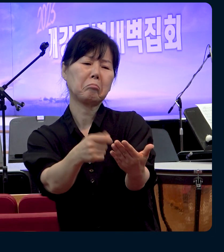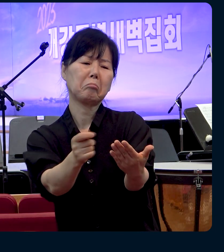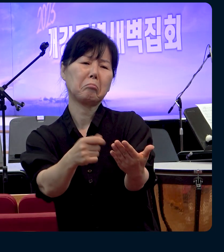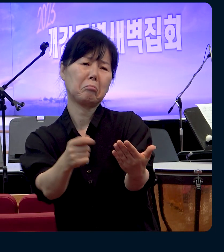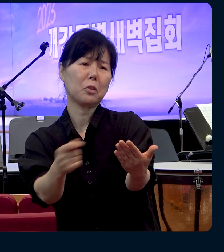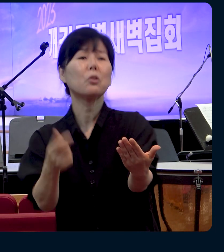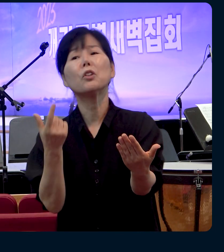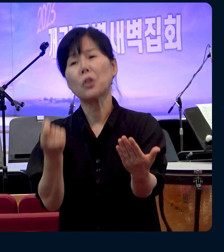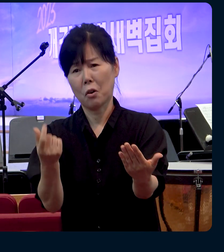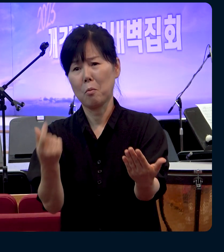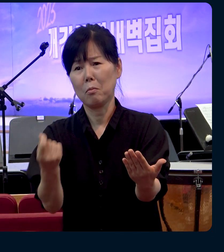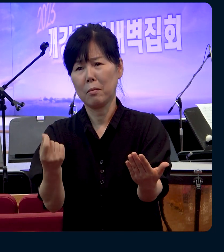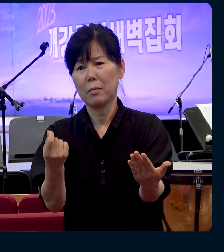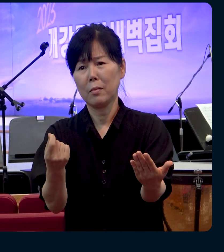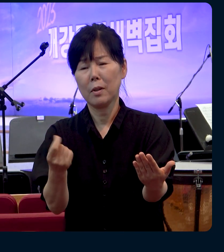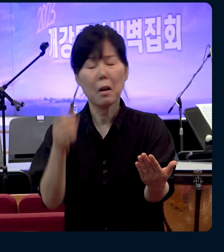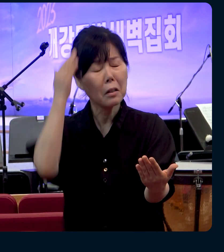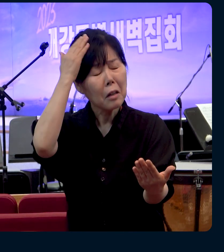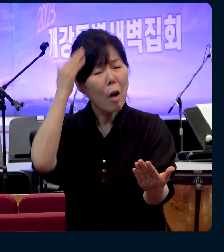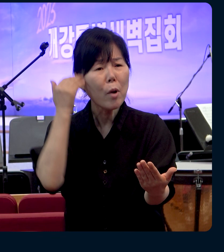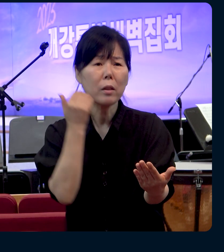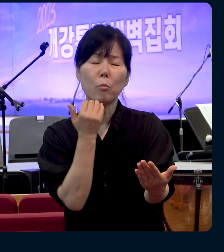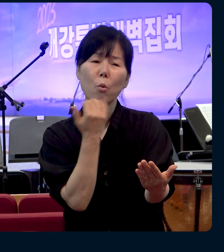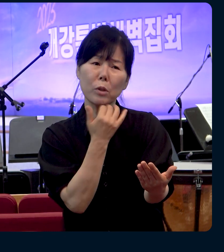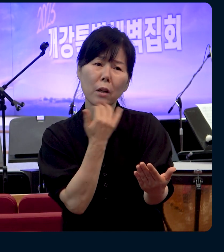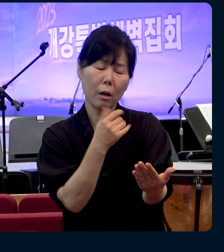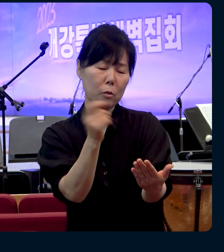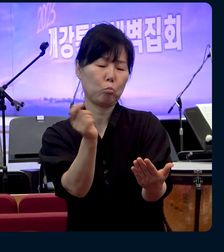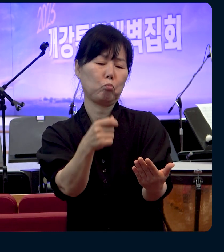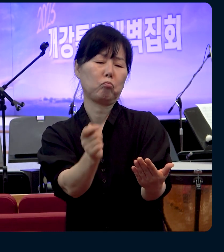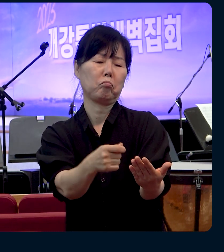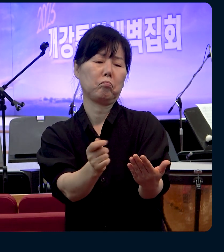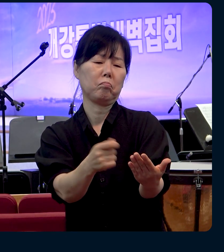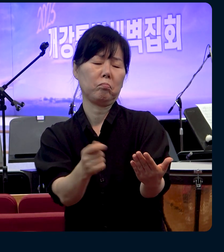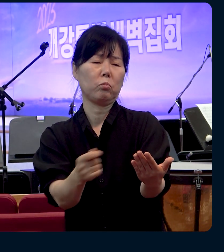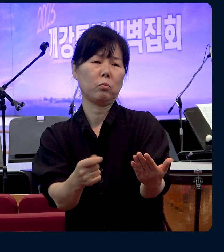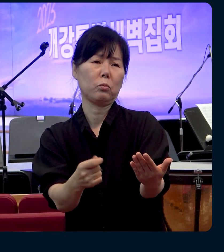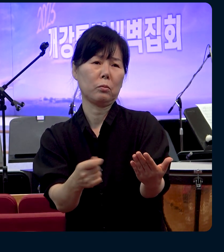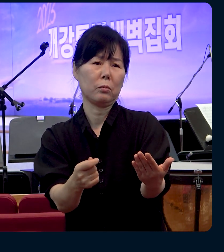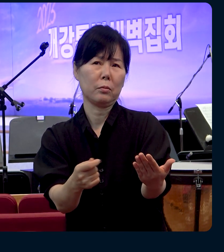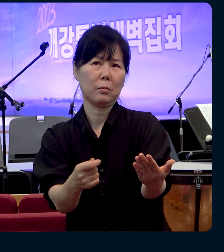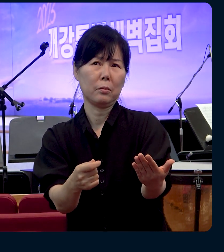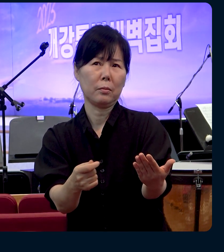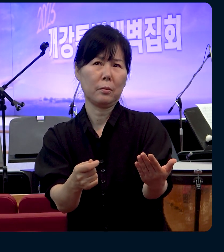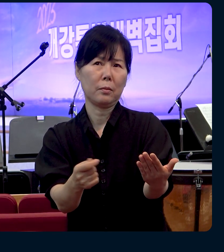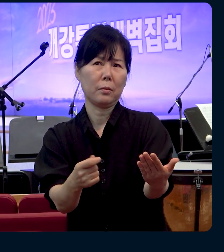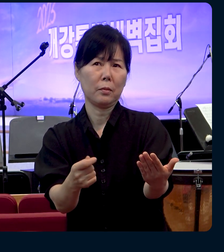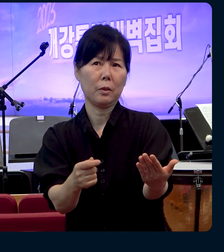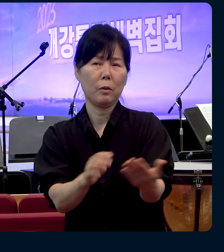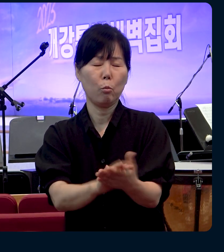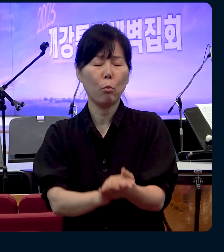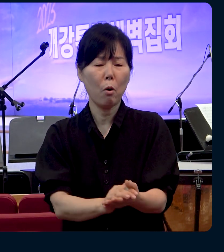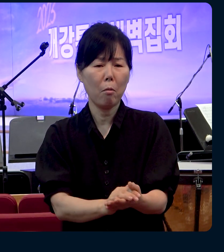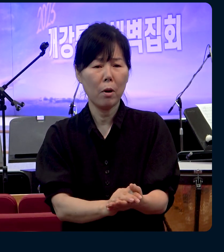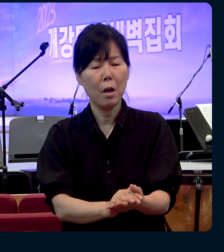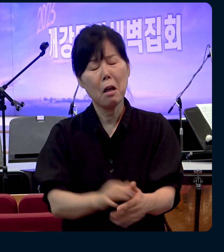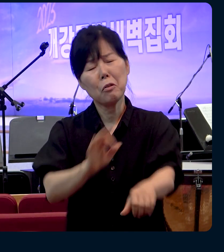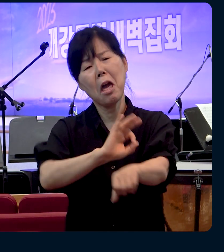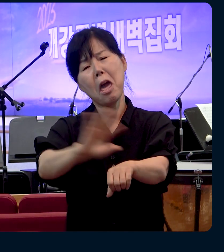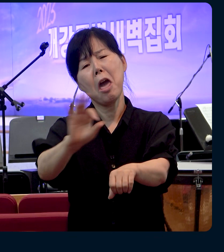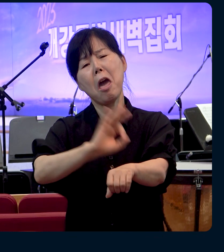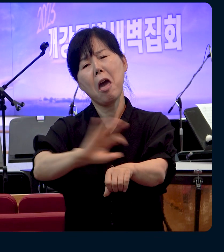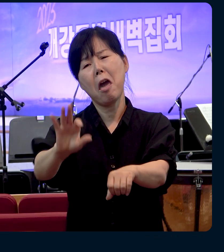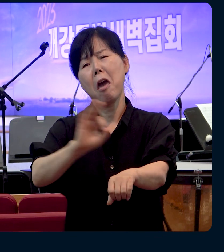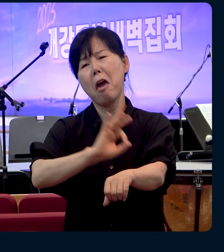그냥 까만 그 물감 가지고 드로잉만 한 거예요. 이렇게 중간에 뭐 이렇게 안 된 걸 하얀색으로 지우고 이렇게